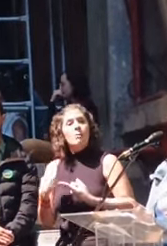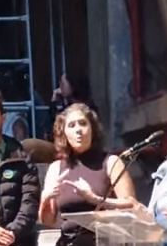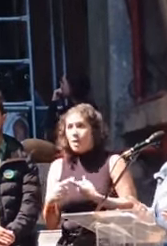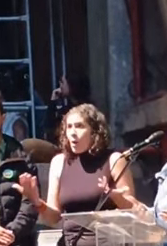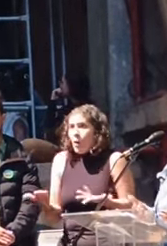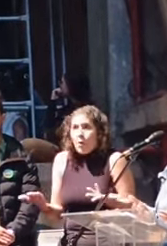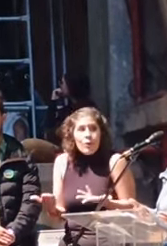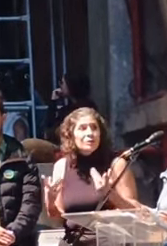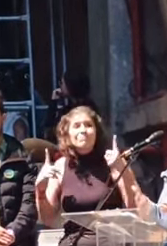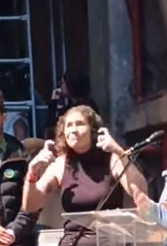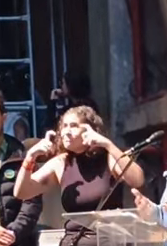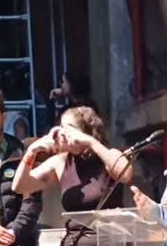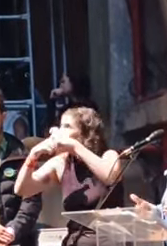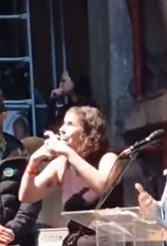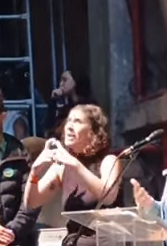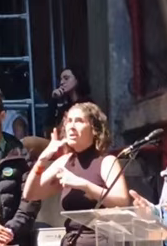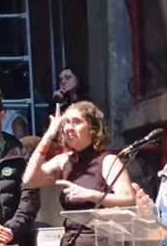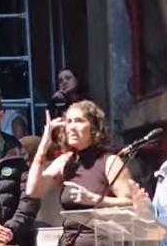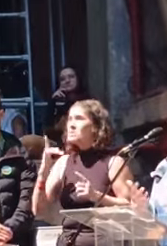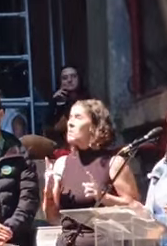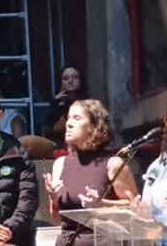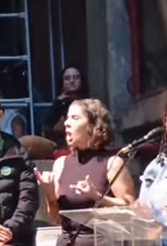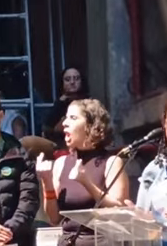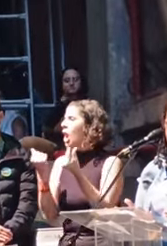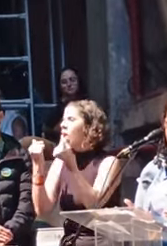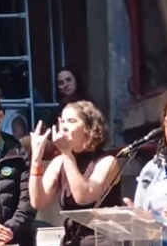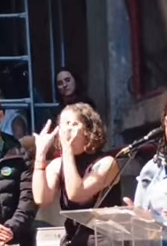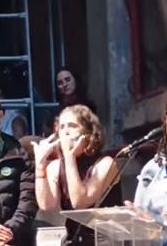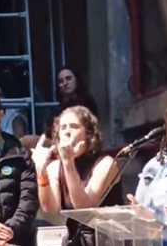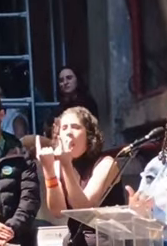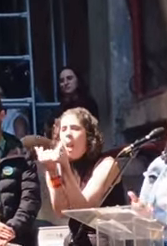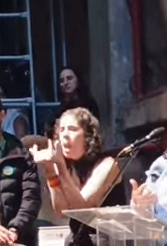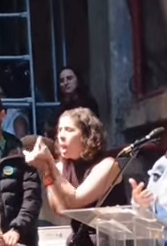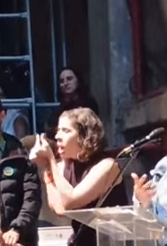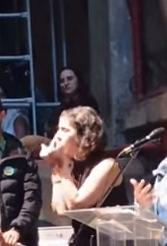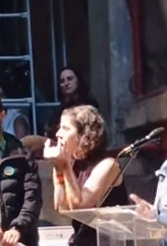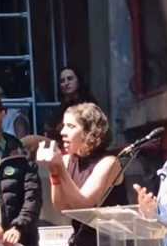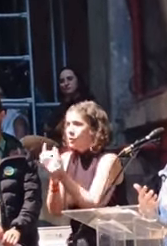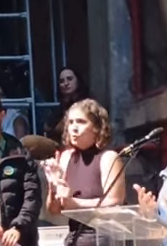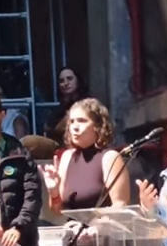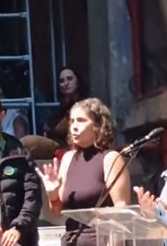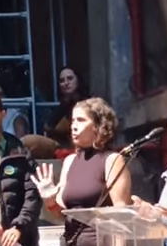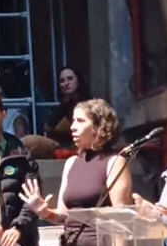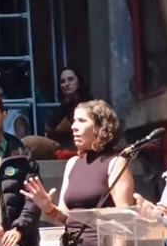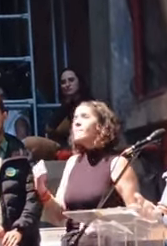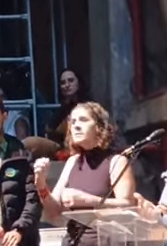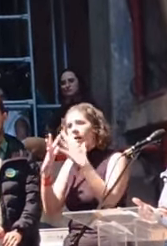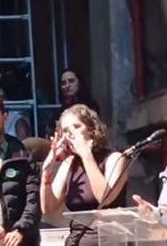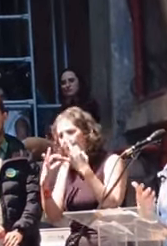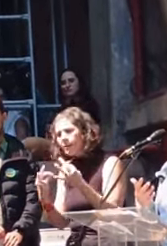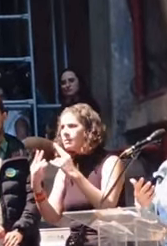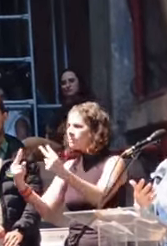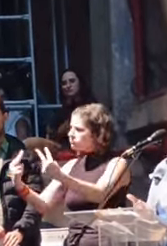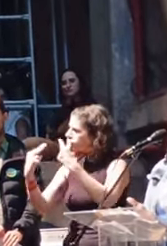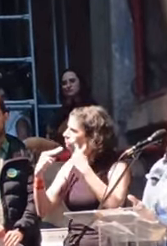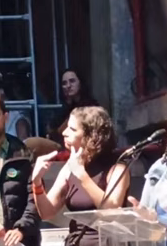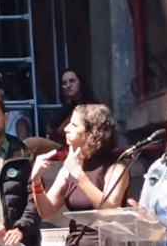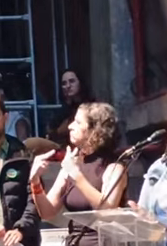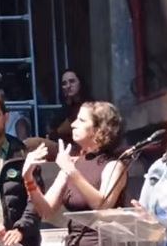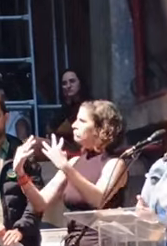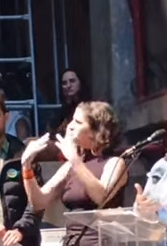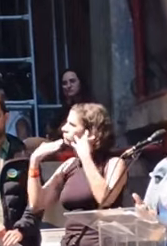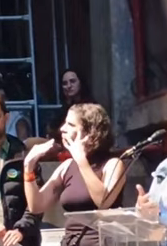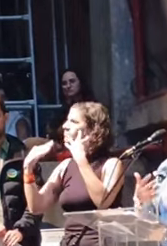de pedra, onde o dinheiro fala muito alto. Então a gente precisa ser ouvido. As